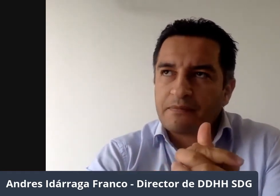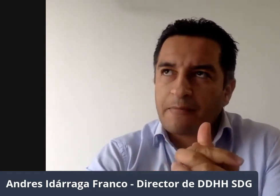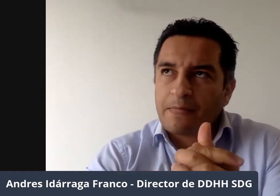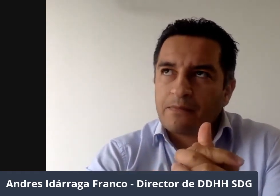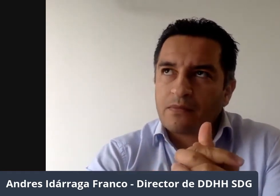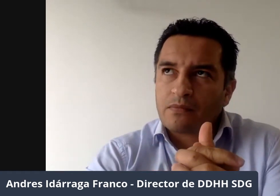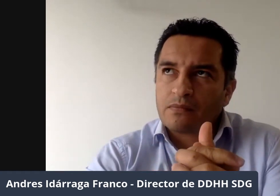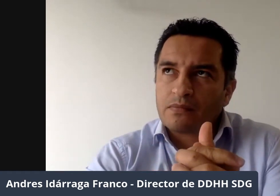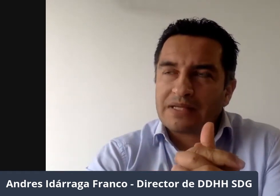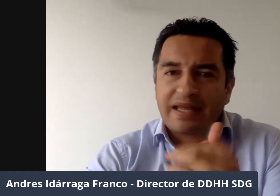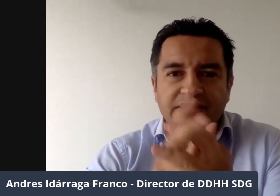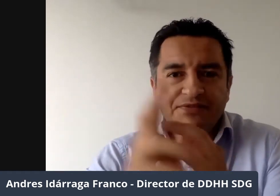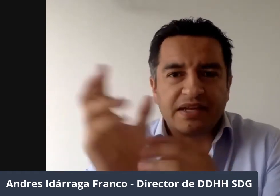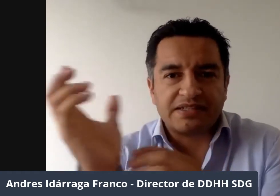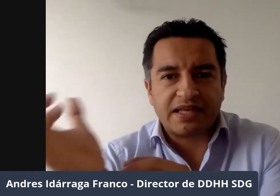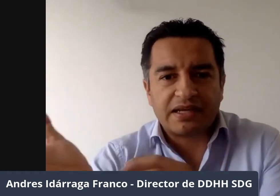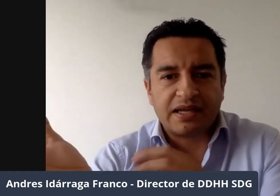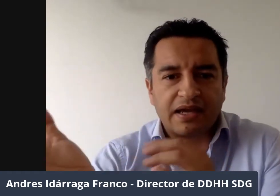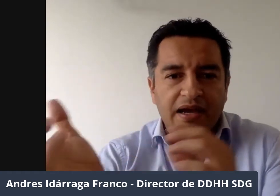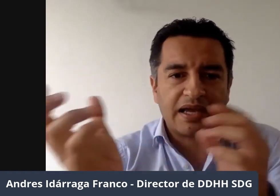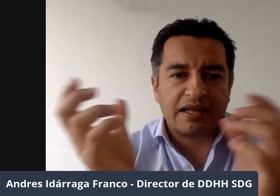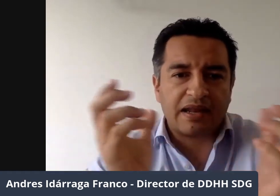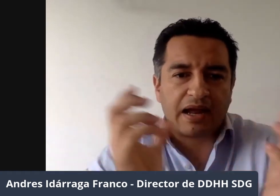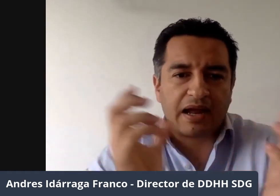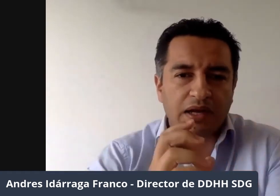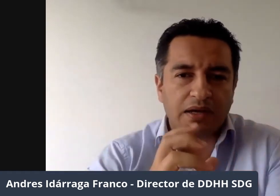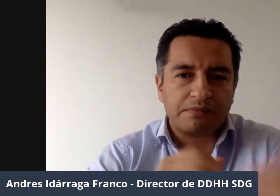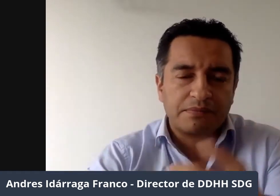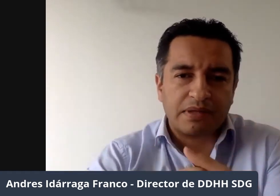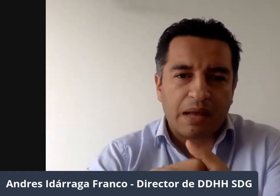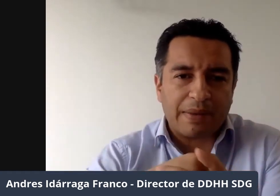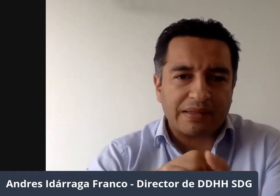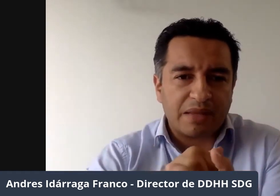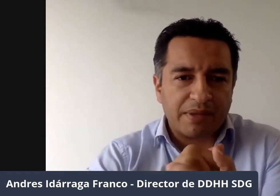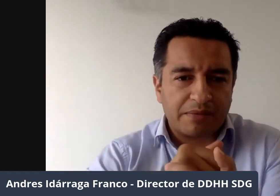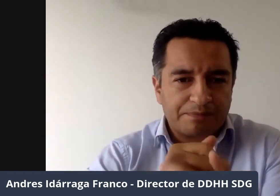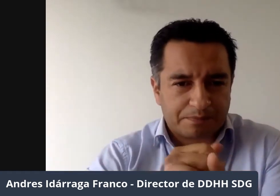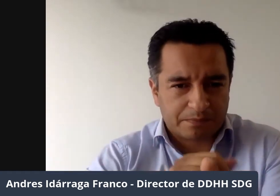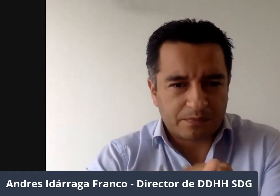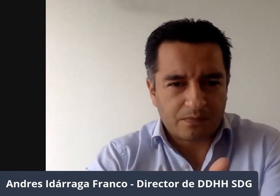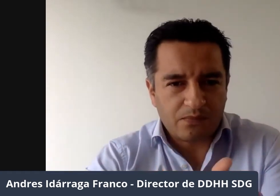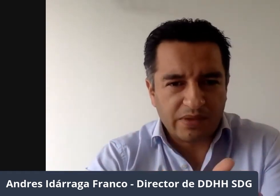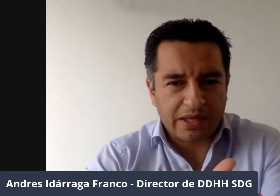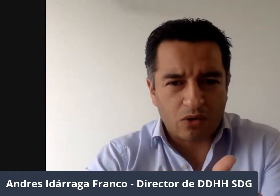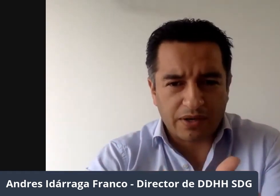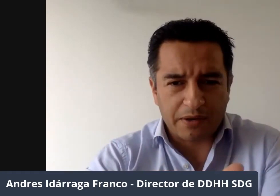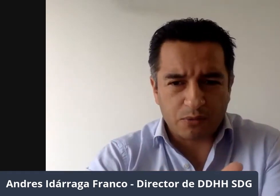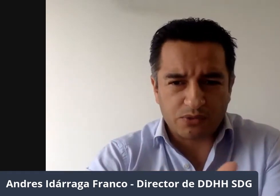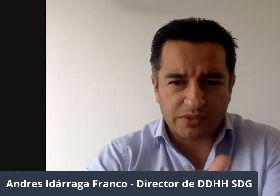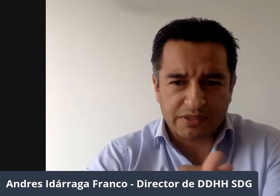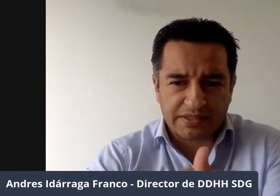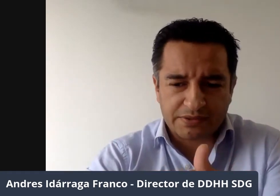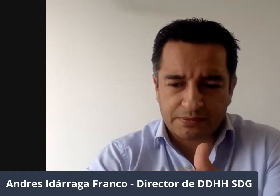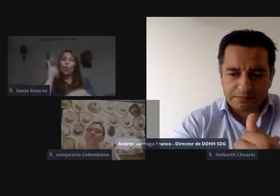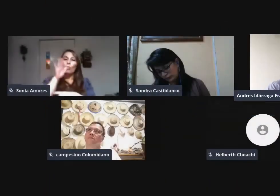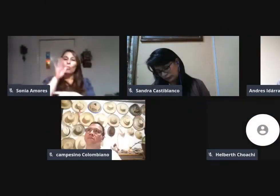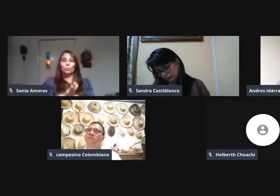la crisis financiera que ha generado la pandemia, creo que